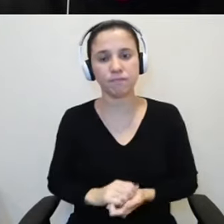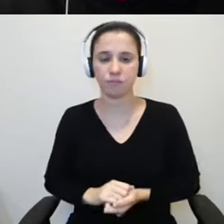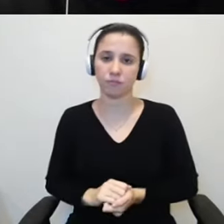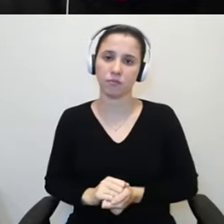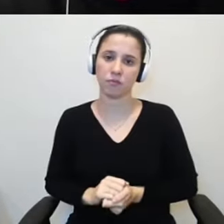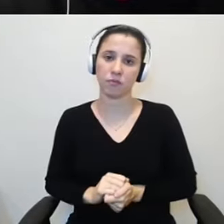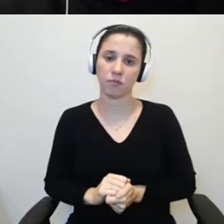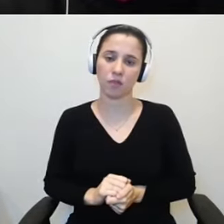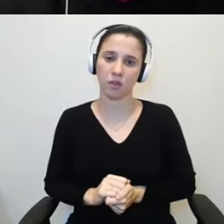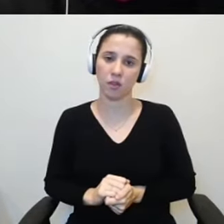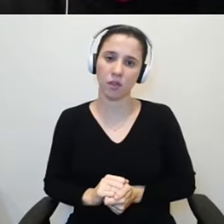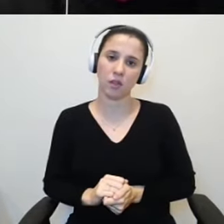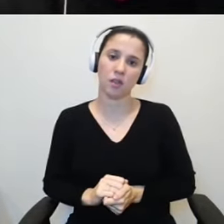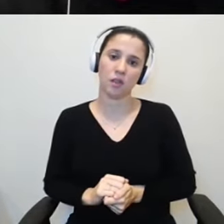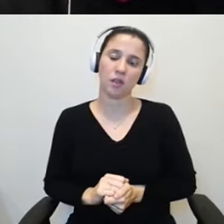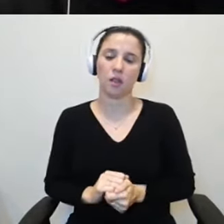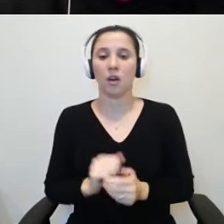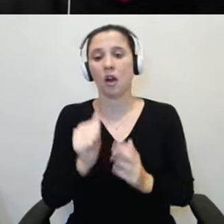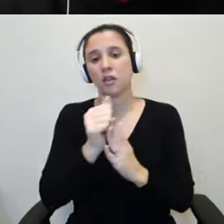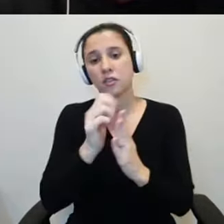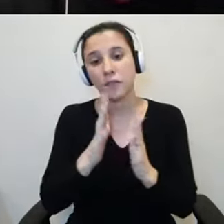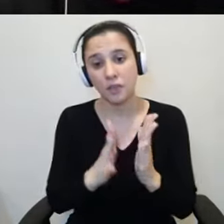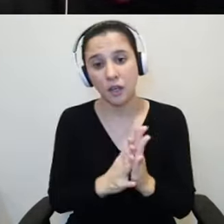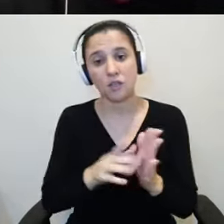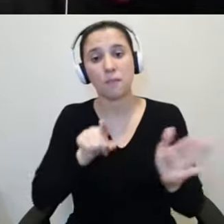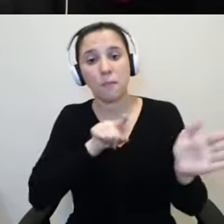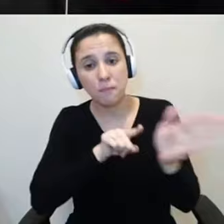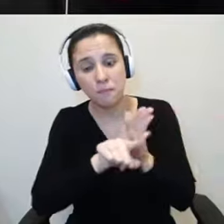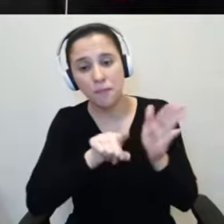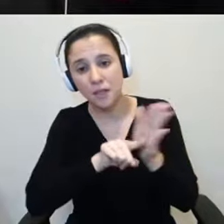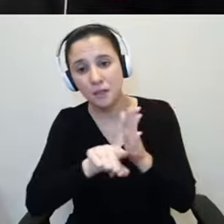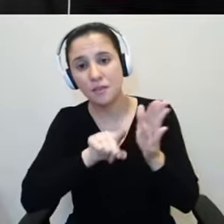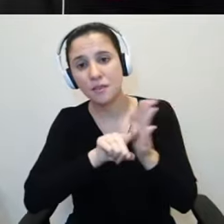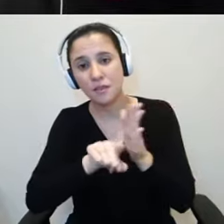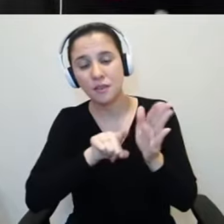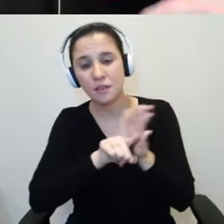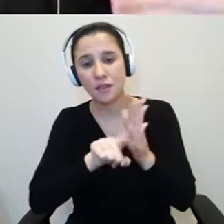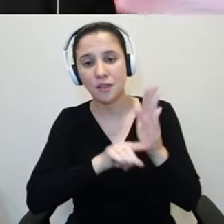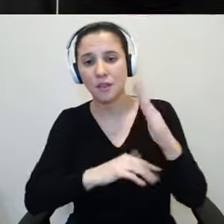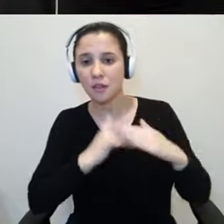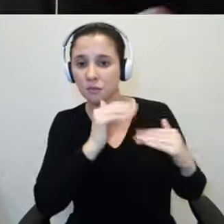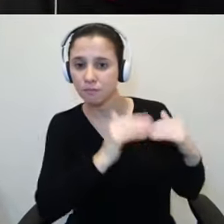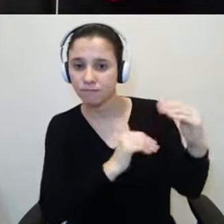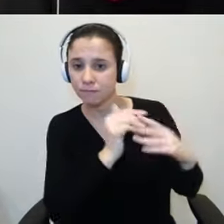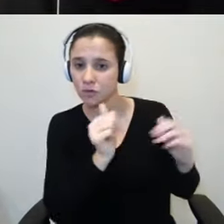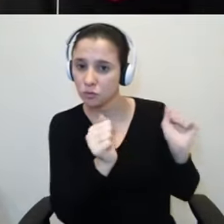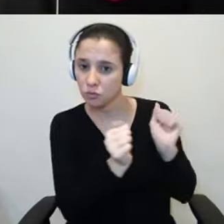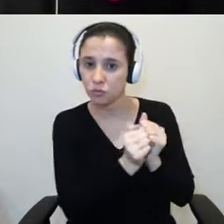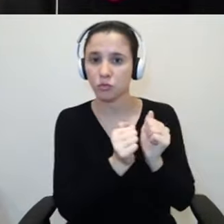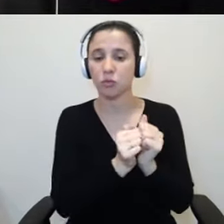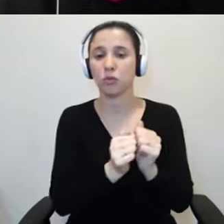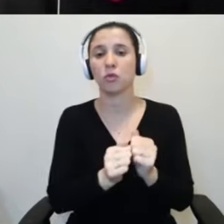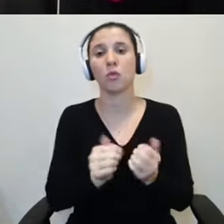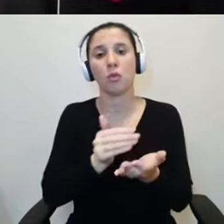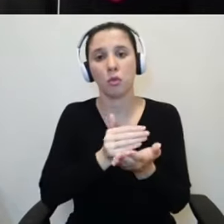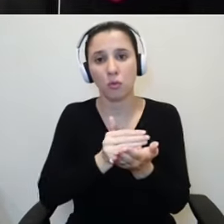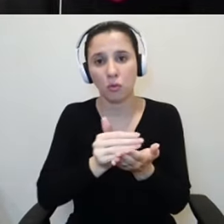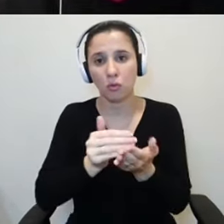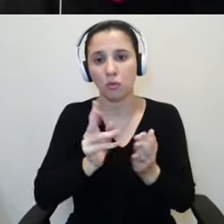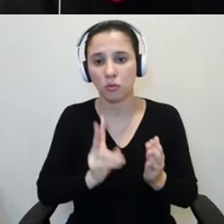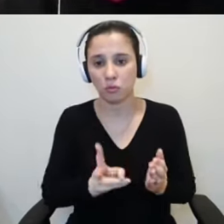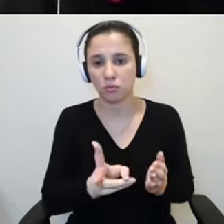de pesquisa e de extensão, e administrativas, claro, também. Então, várias defesas de trabalho de conclusão de curso